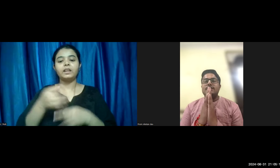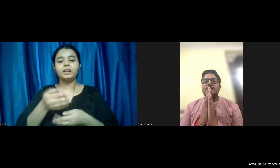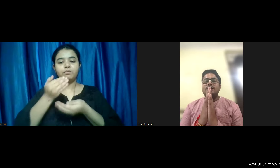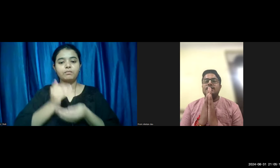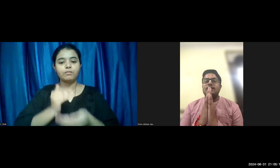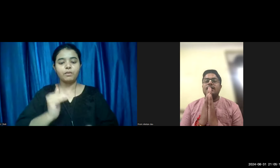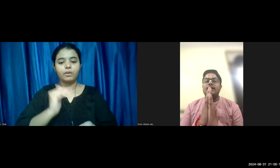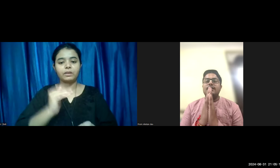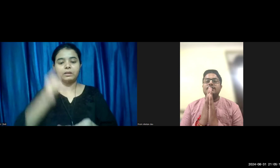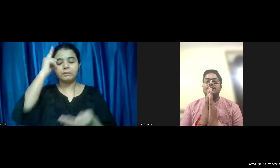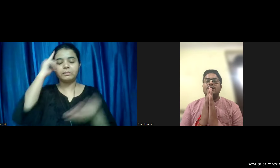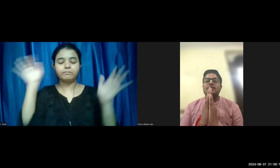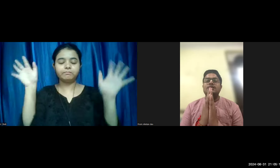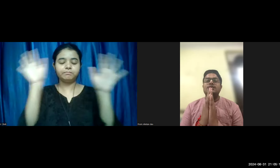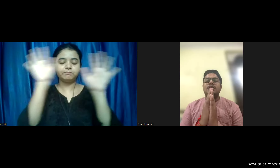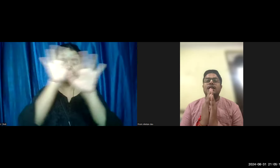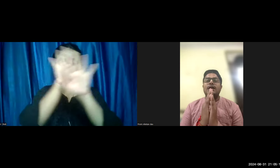अज्ञान्तिमिरान्धस्य